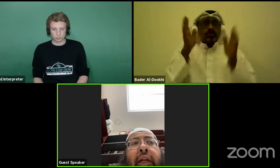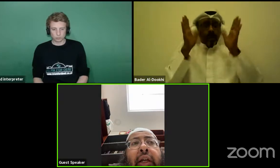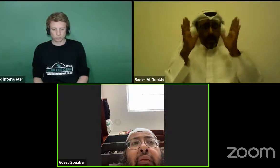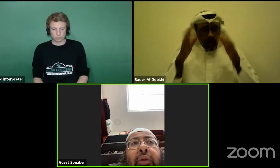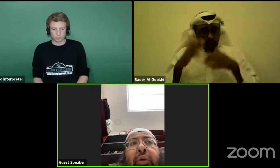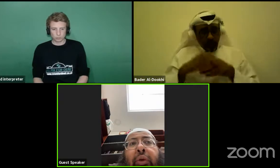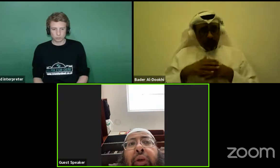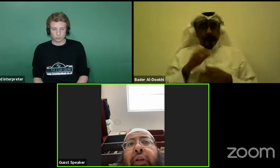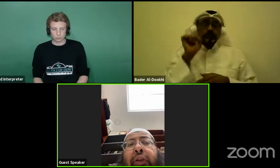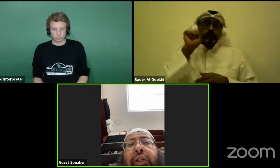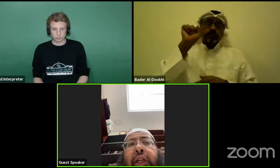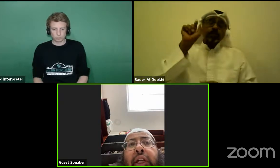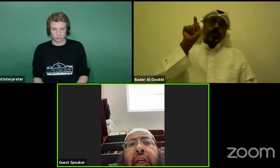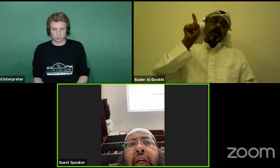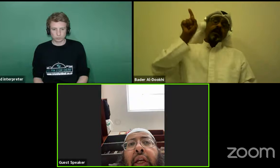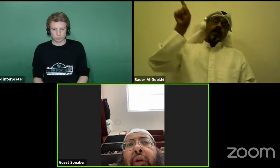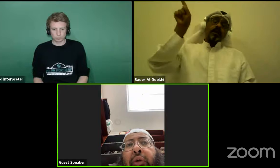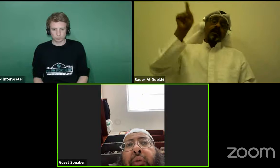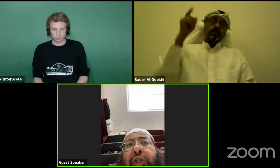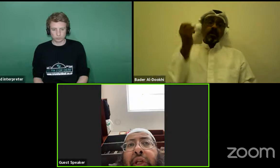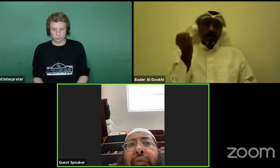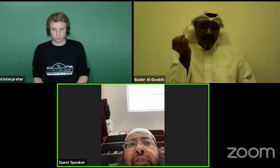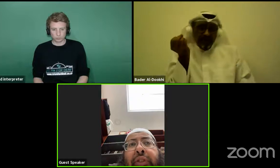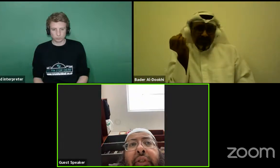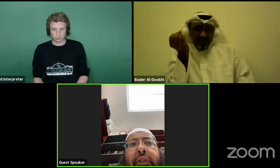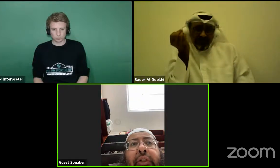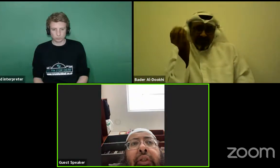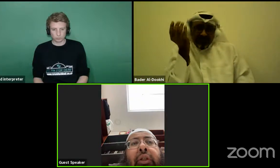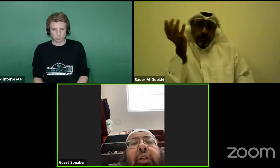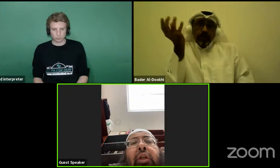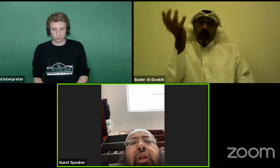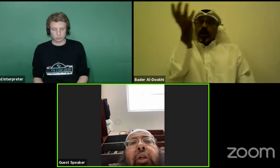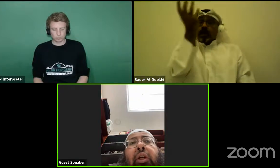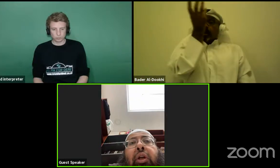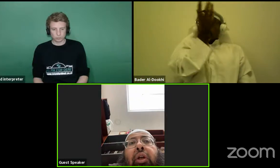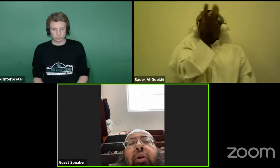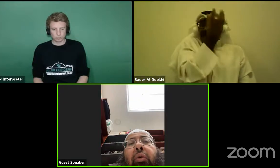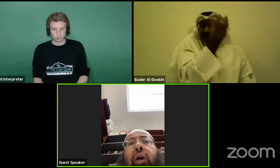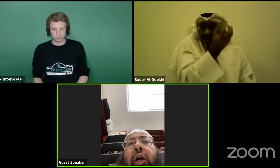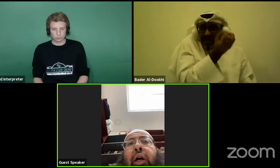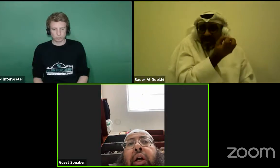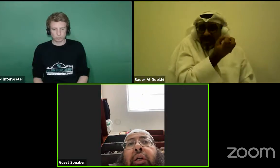تعالى من طلوع الفجر إلى غروب الشمس.